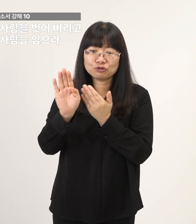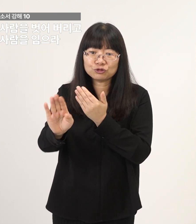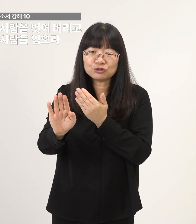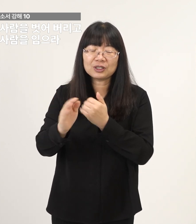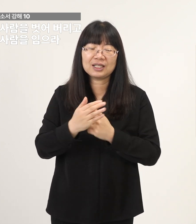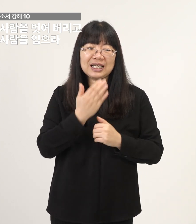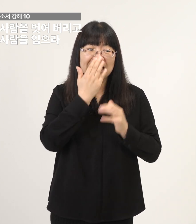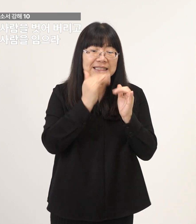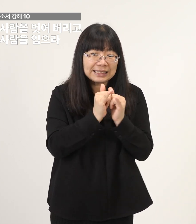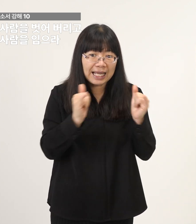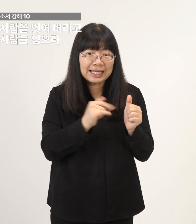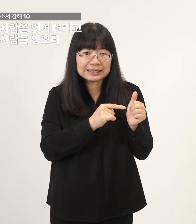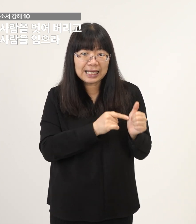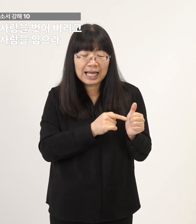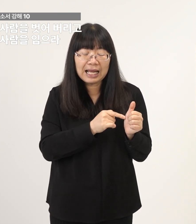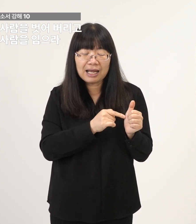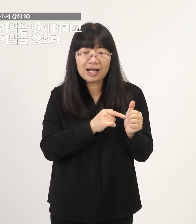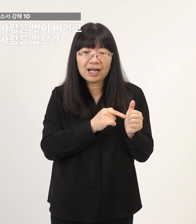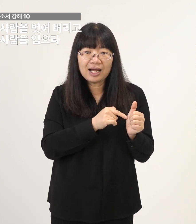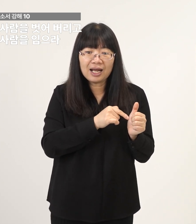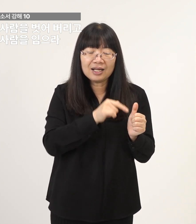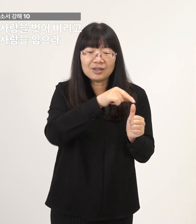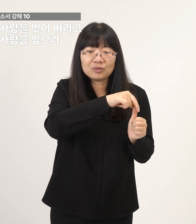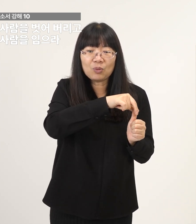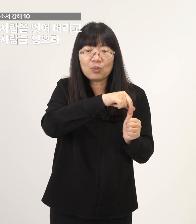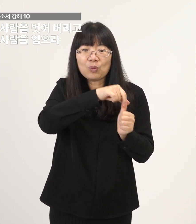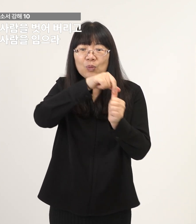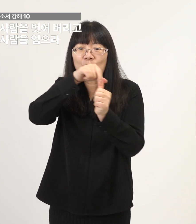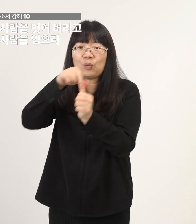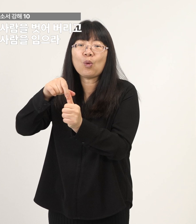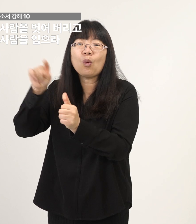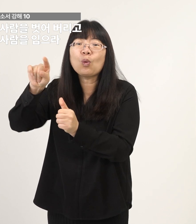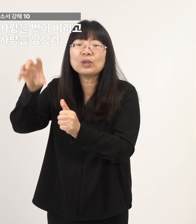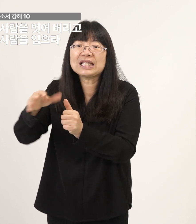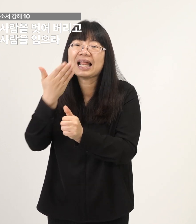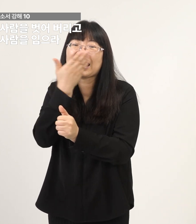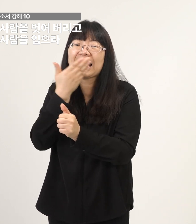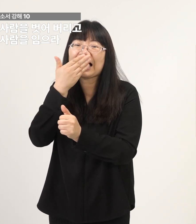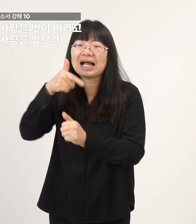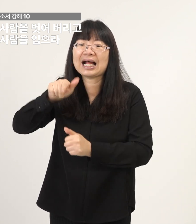히브리 노예들을 어디다 집어넣습니까? 가나안 땅에다 집어넣어요.